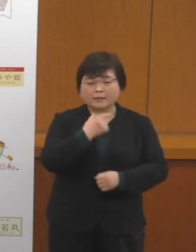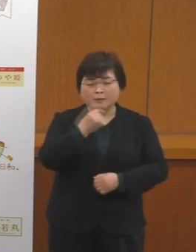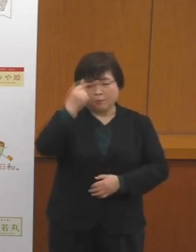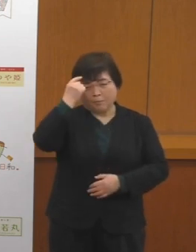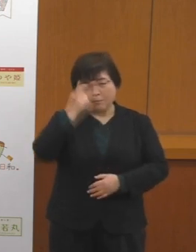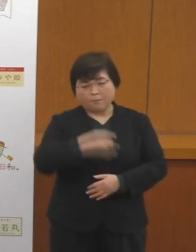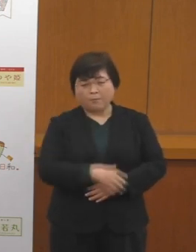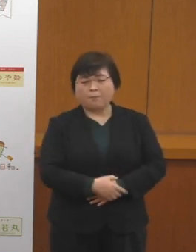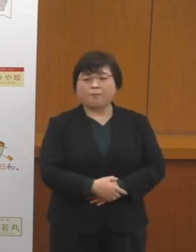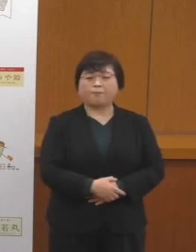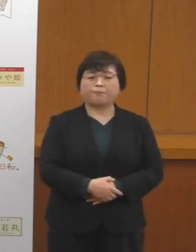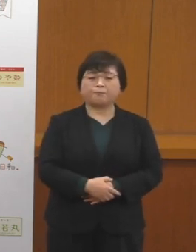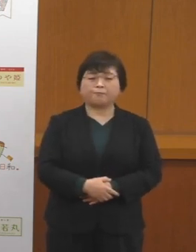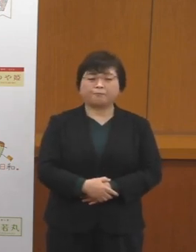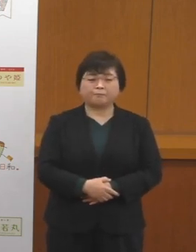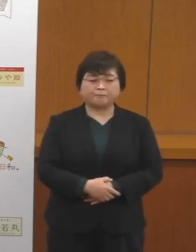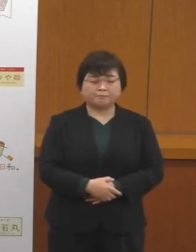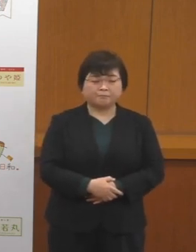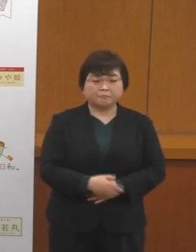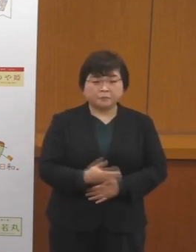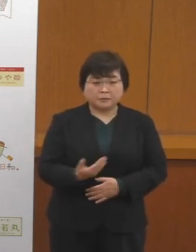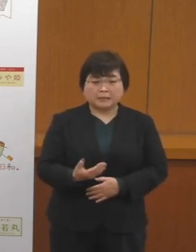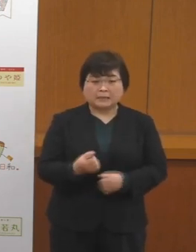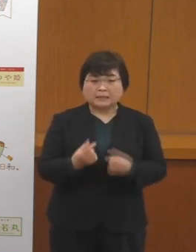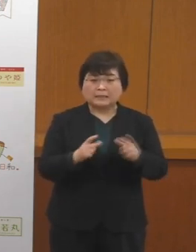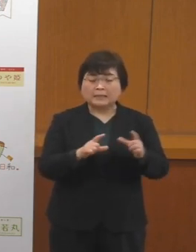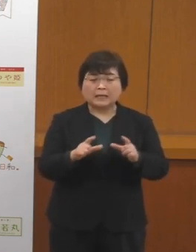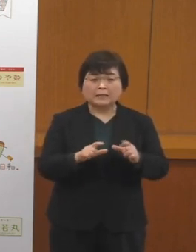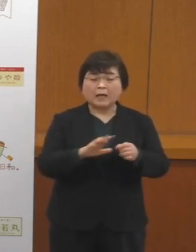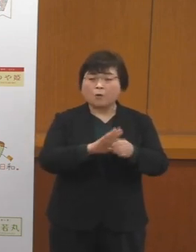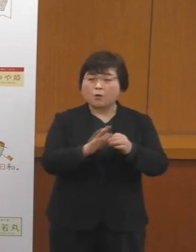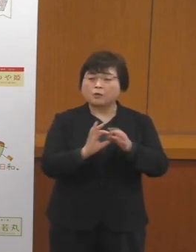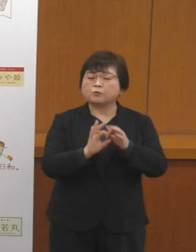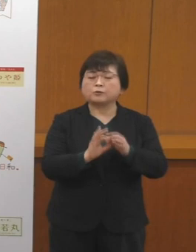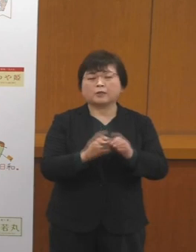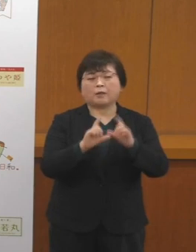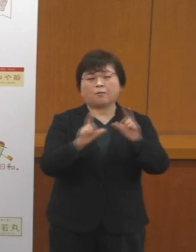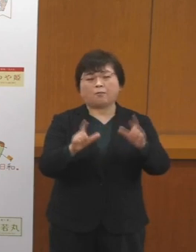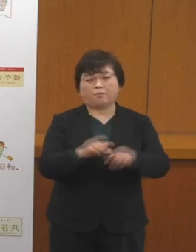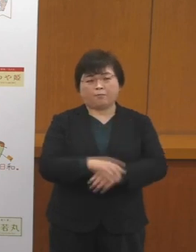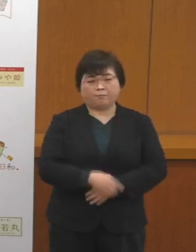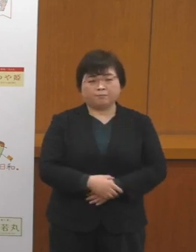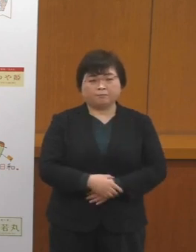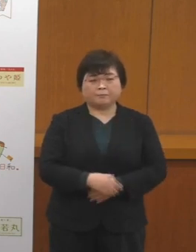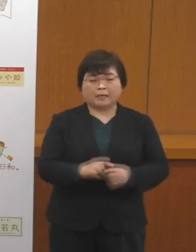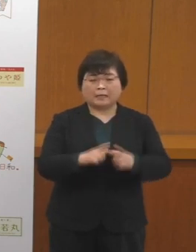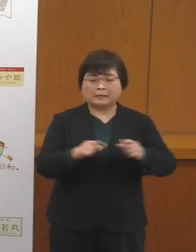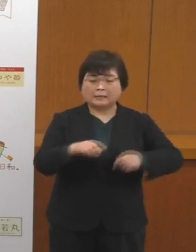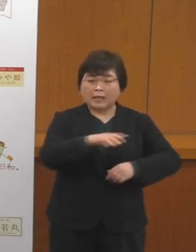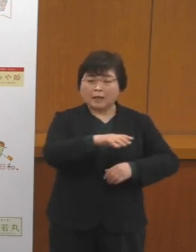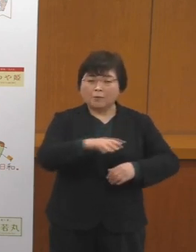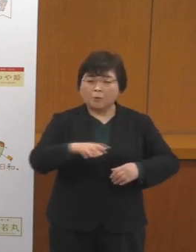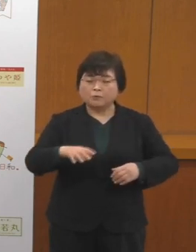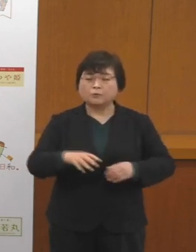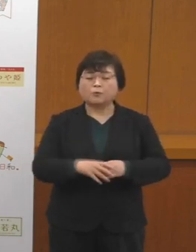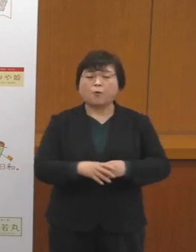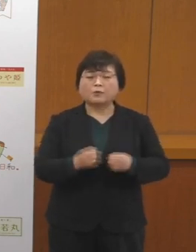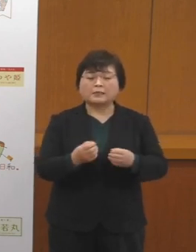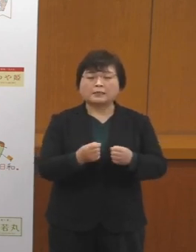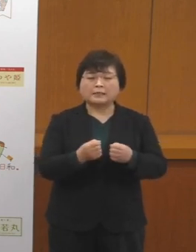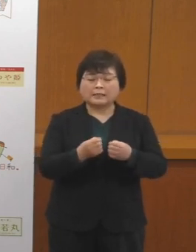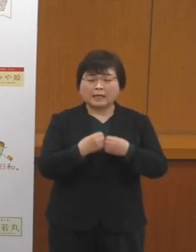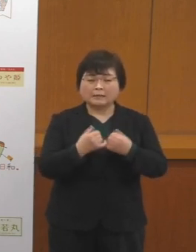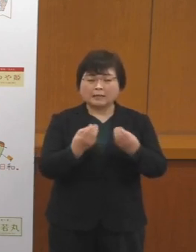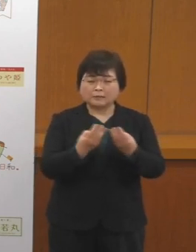ましょうそれから新型コロナについて申し上げます全国の新規感染